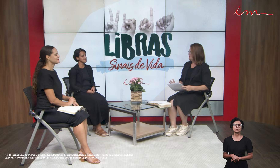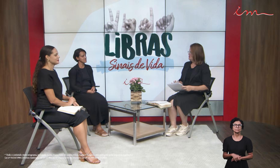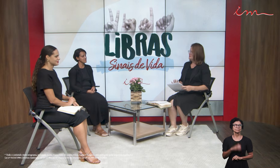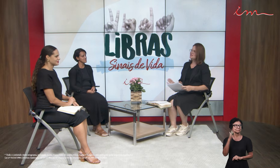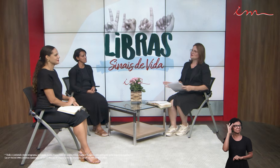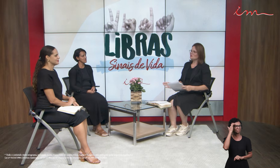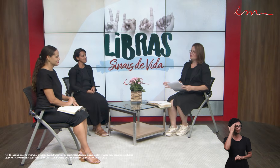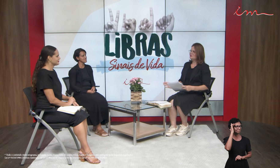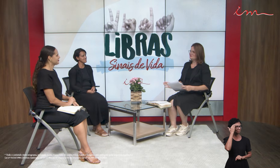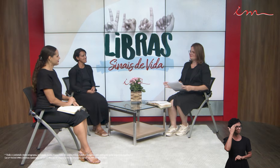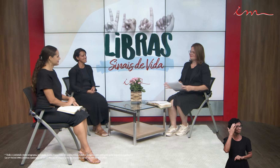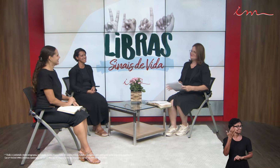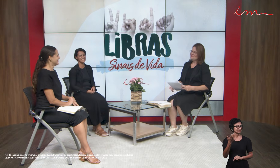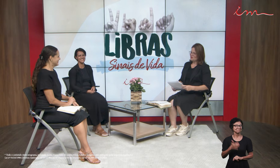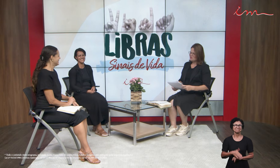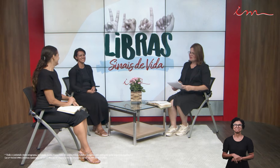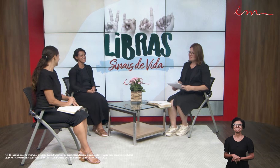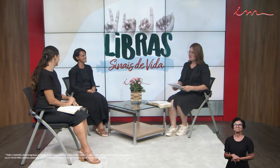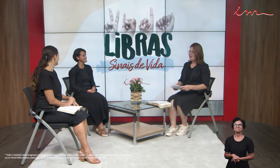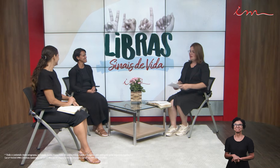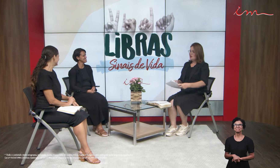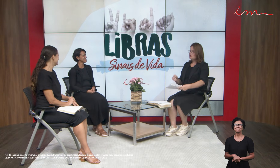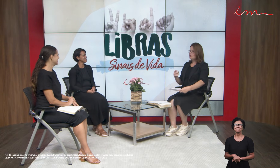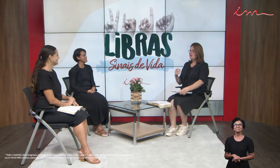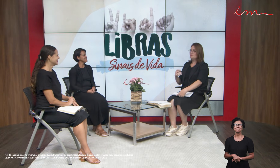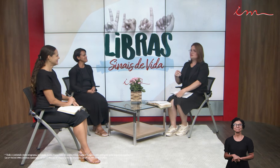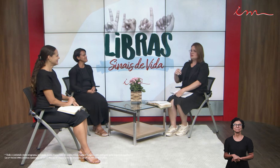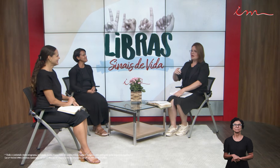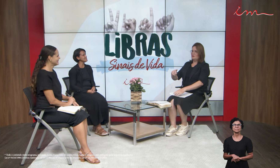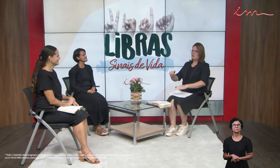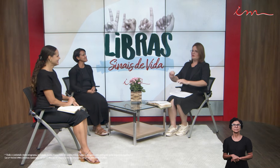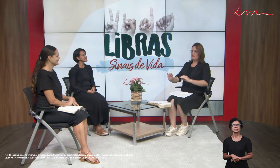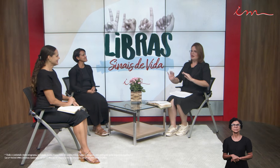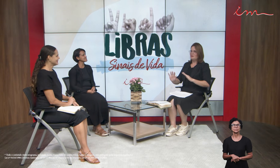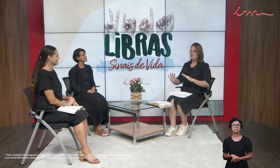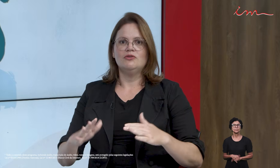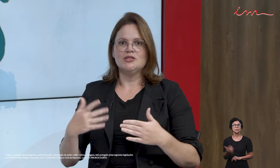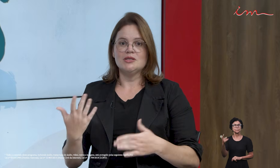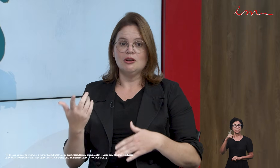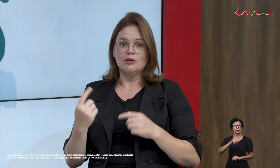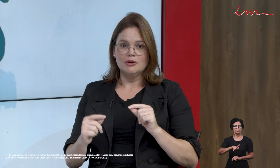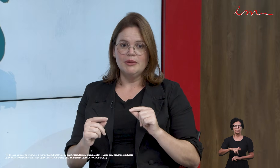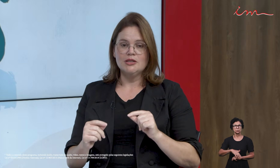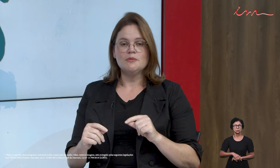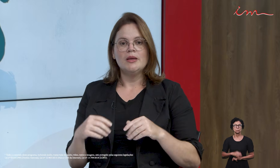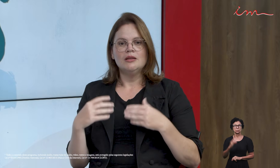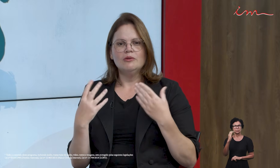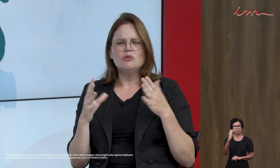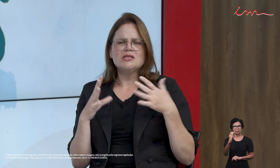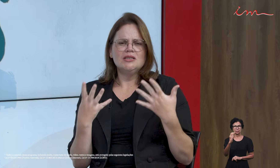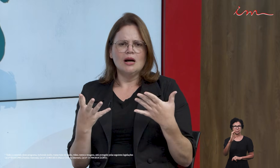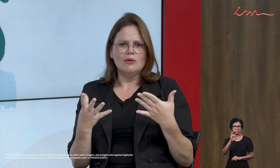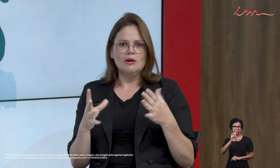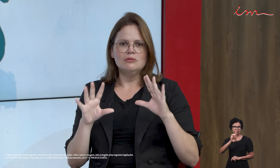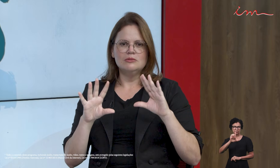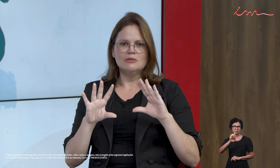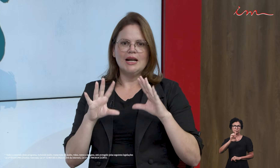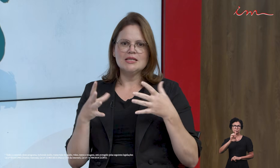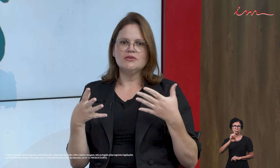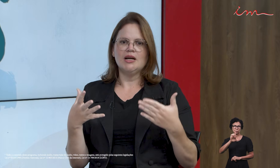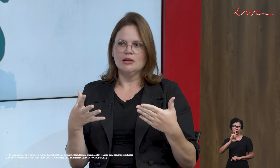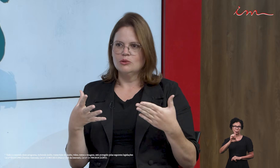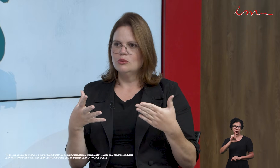circuncisão? Sim, tranquilo. Sim. Eu espero que sim. Eu só vou pedir a câmera para focar em mim, vou fazer o sinal novamente. Não é um sinal, é